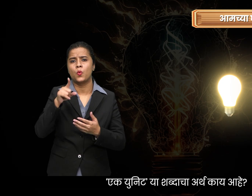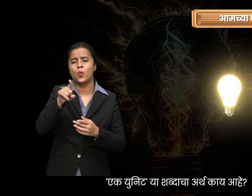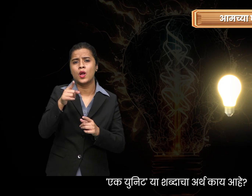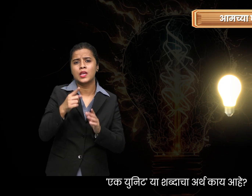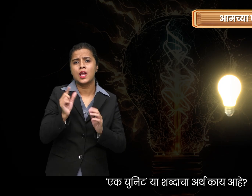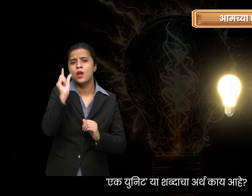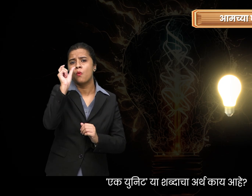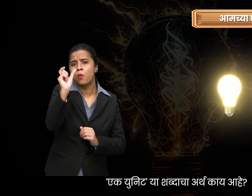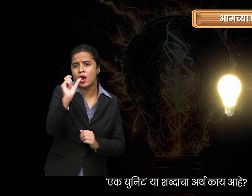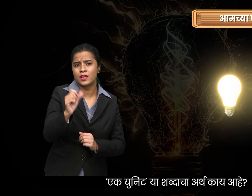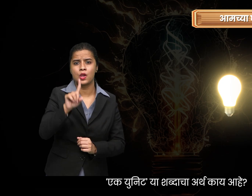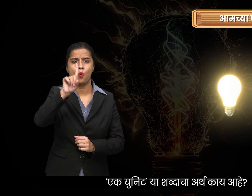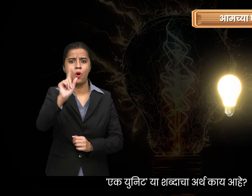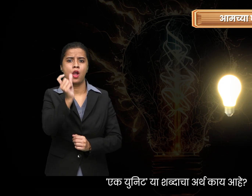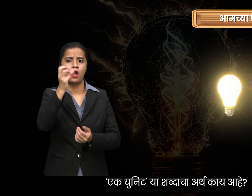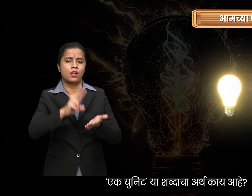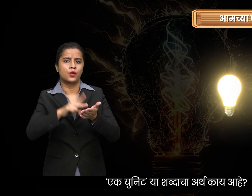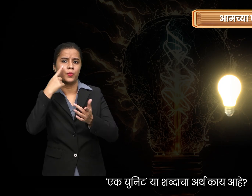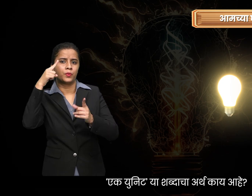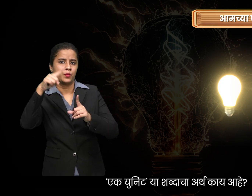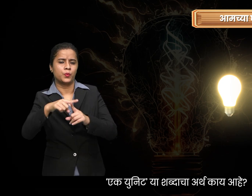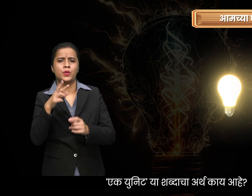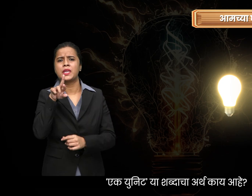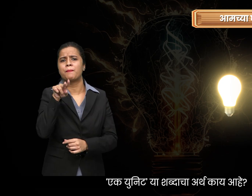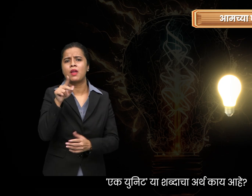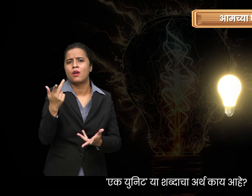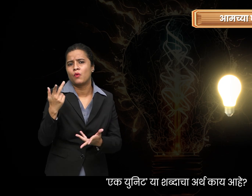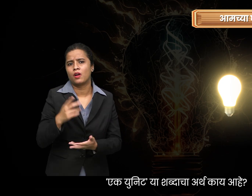युनिट, एक युनिट या शब्दाचा अर्थ काय आहे?